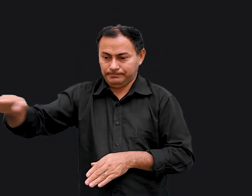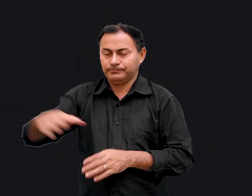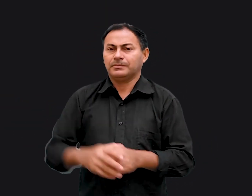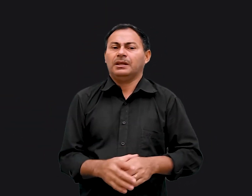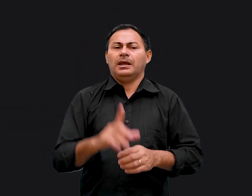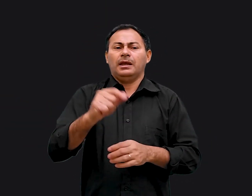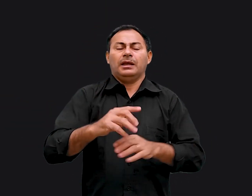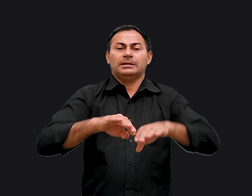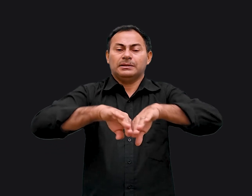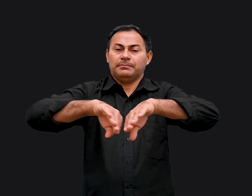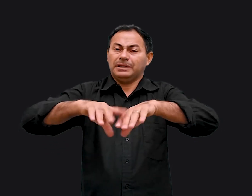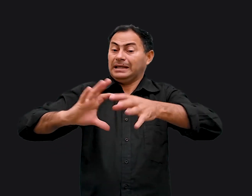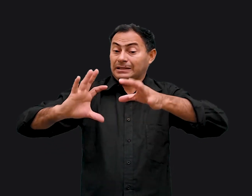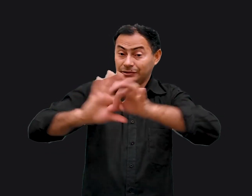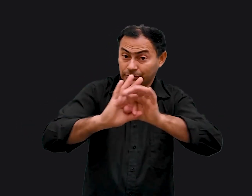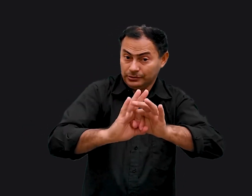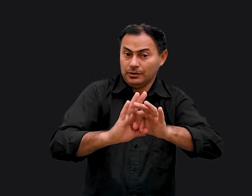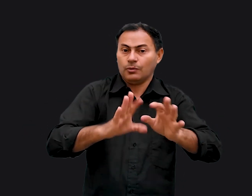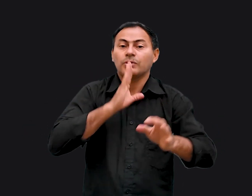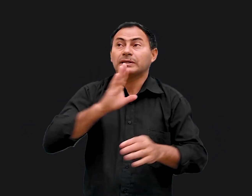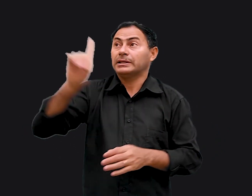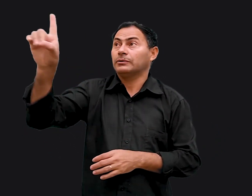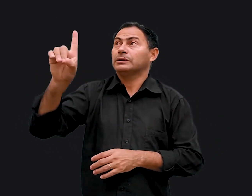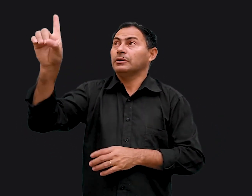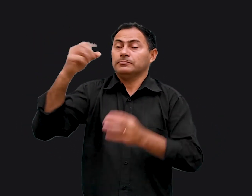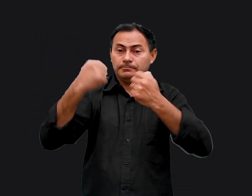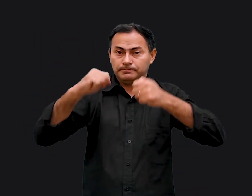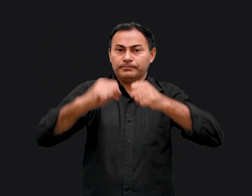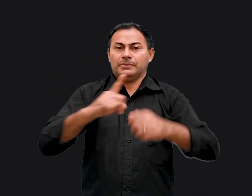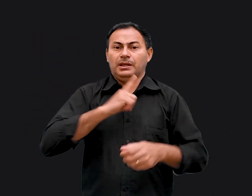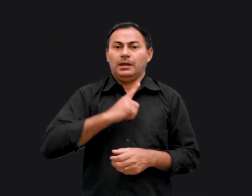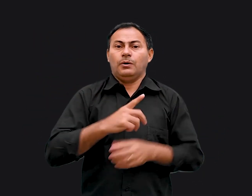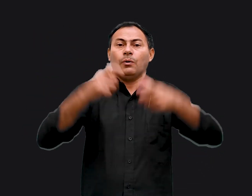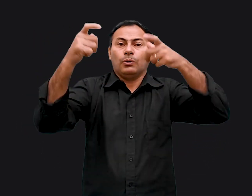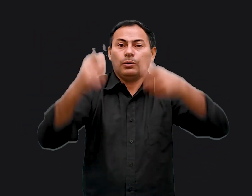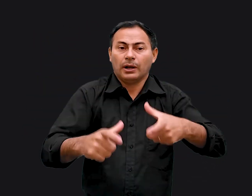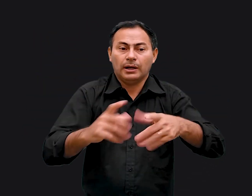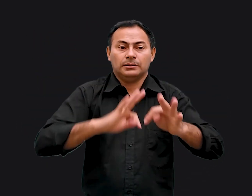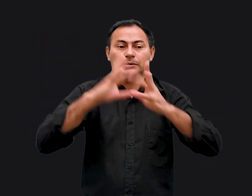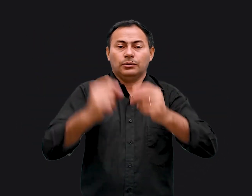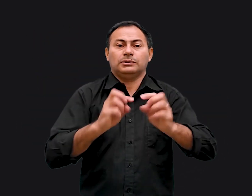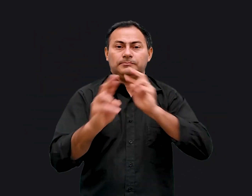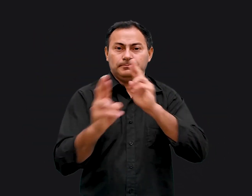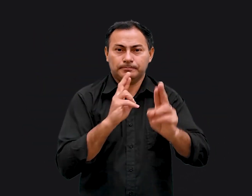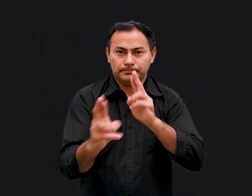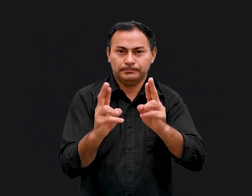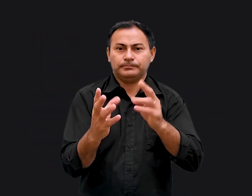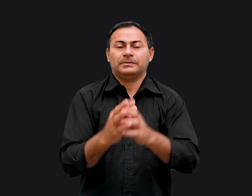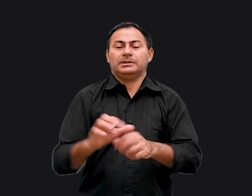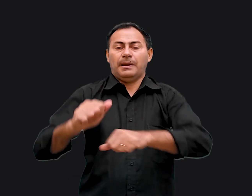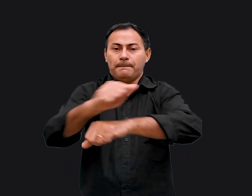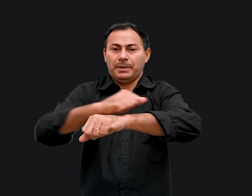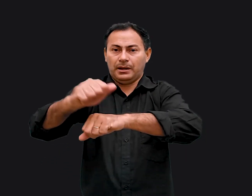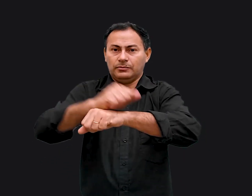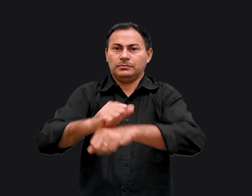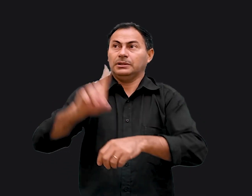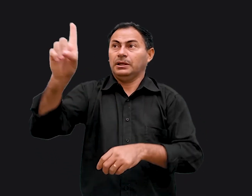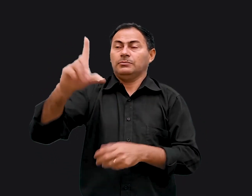Elas são inseparáveis. Para conhecer a Deus, Deus precisava ter seu lugar em todas as relações de Abraão. Deus teve